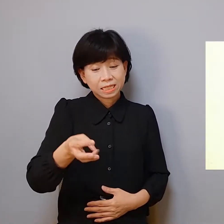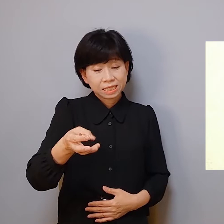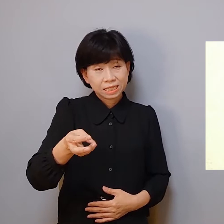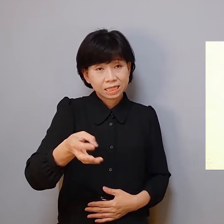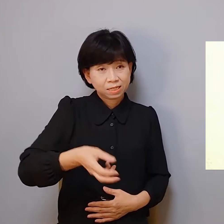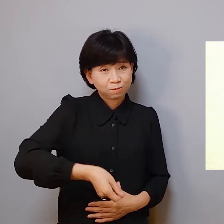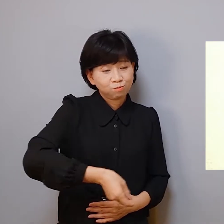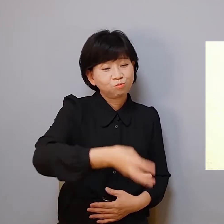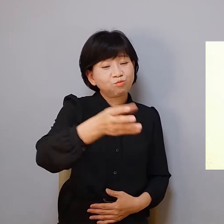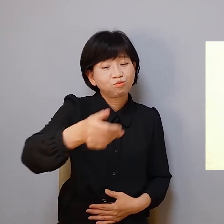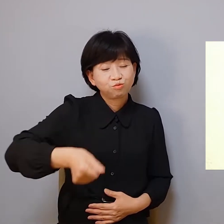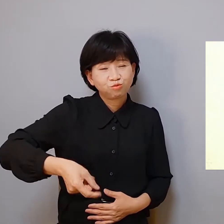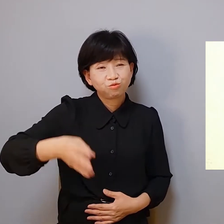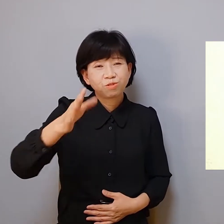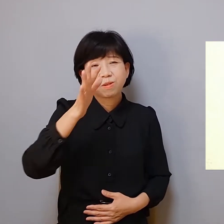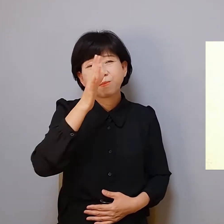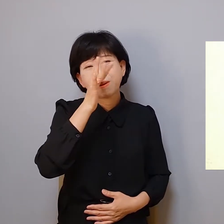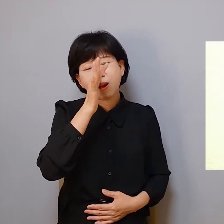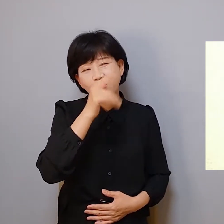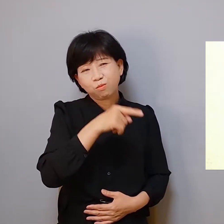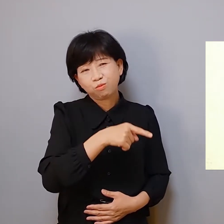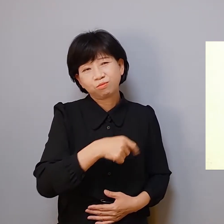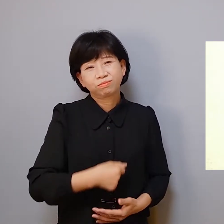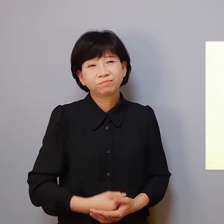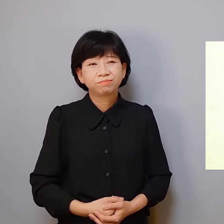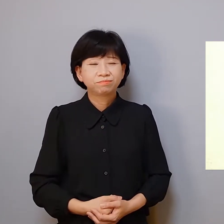씨 뿌리는 바보.